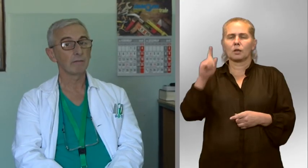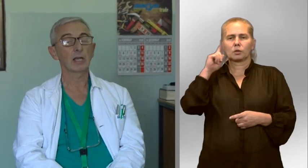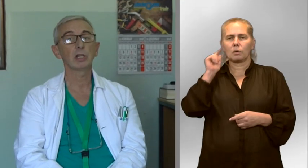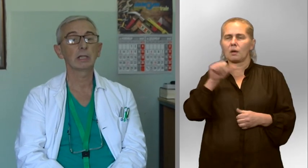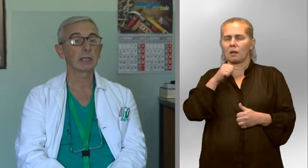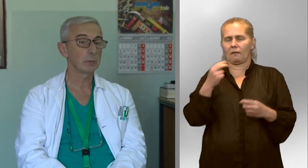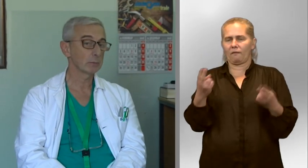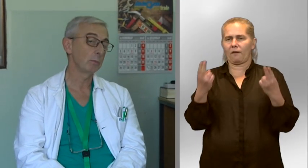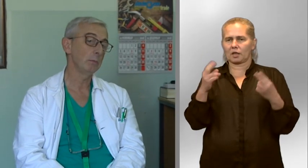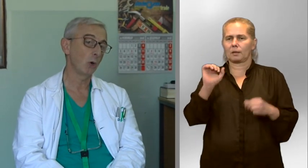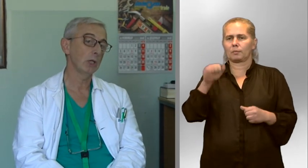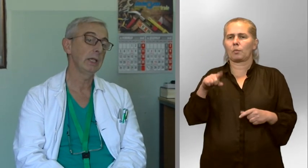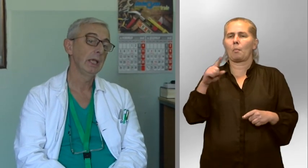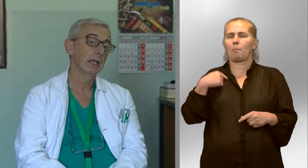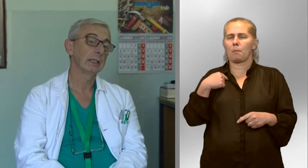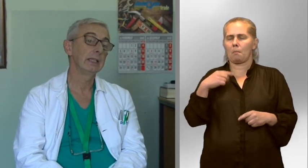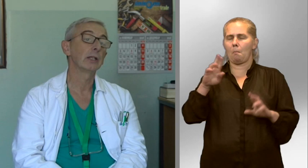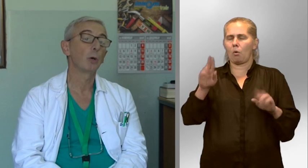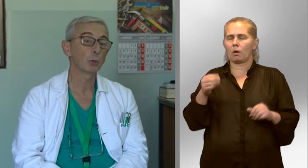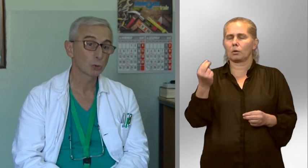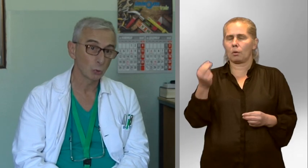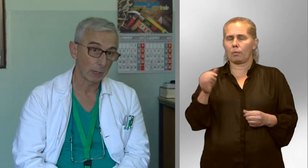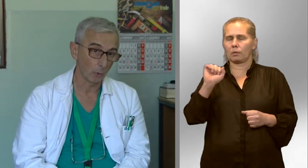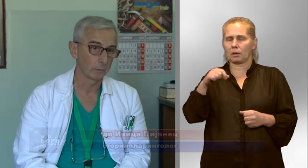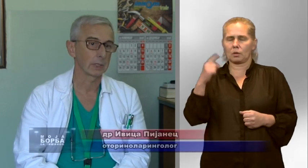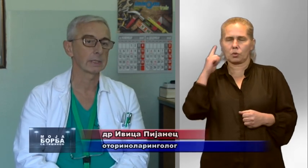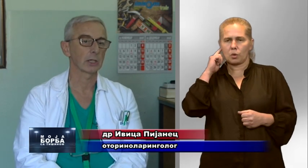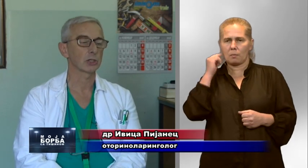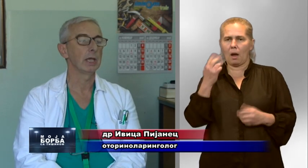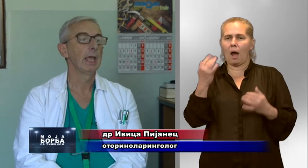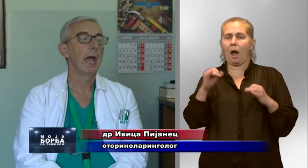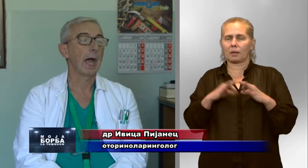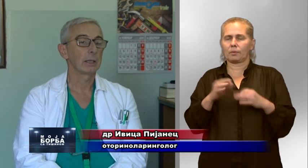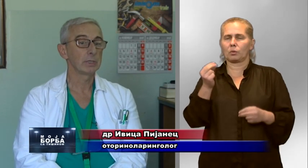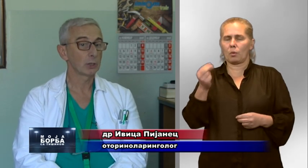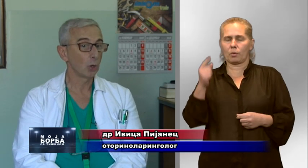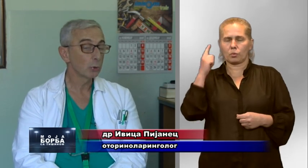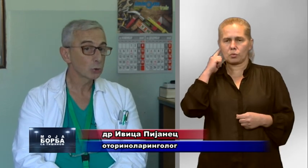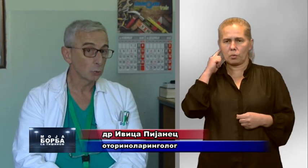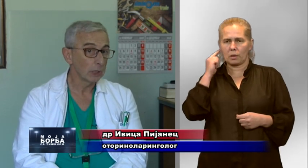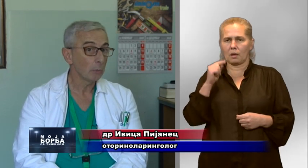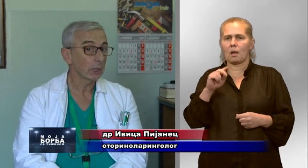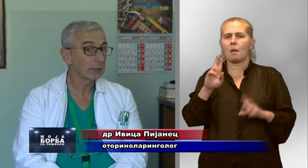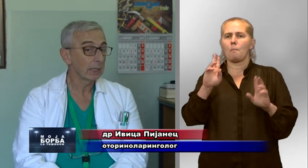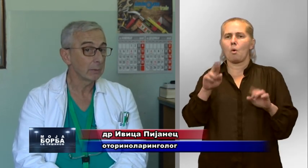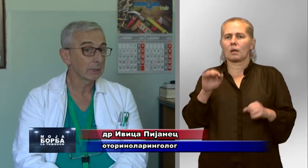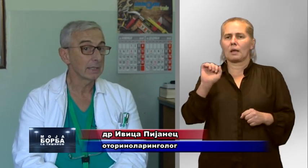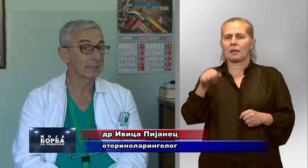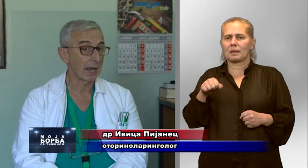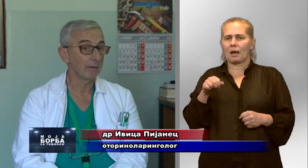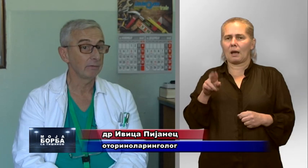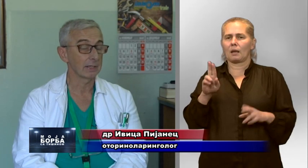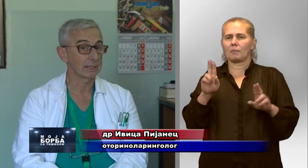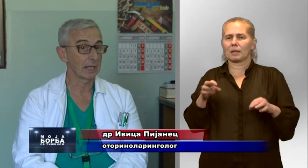Sluh je važan da bismo mi mogli da dobro čujemo, znači. A da biste dobro čuli, morate da